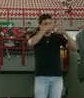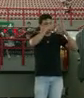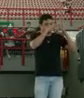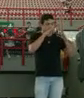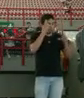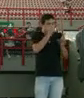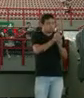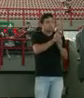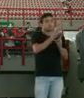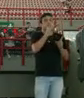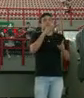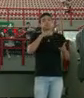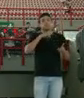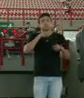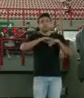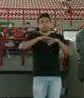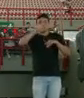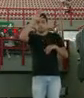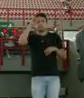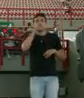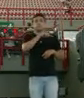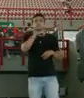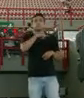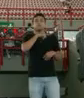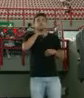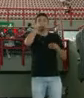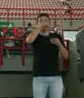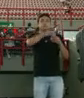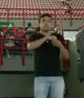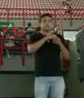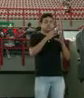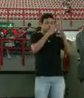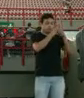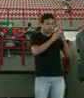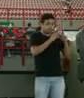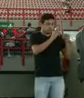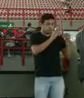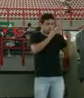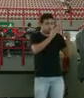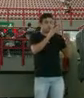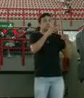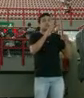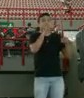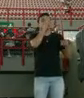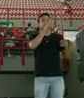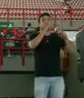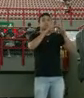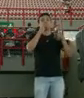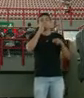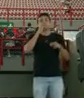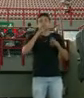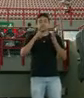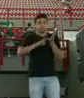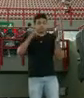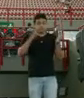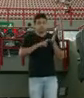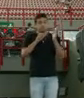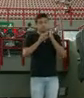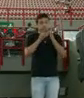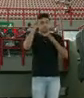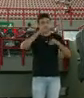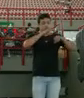substâncias? Quanto mais estas substâncias estiverem concentradas. Por isso que a primeira urina do dia